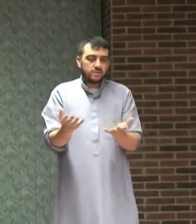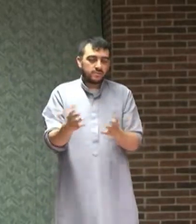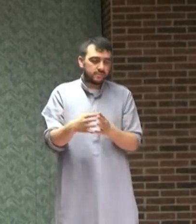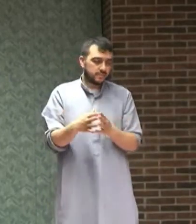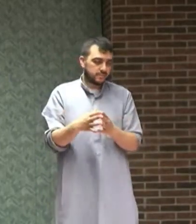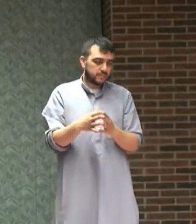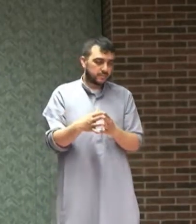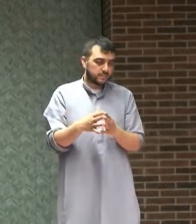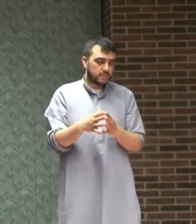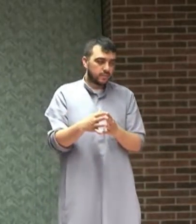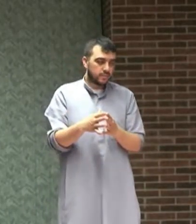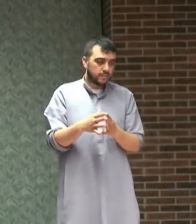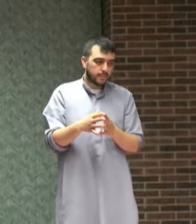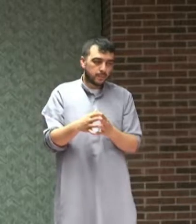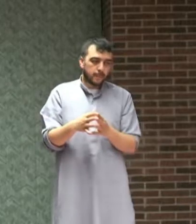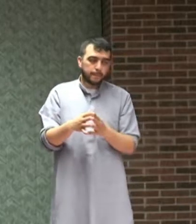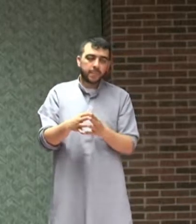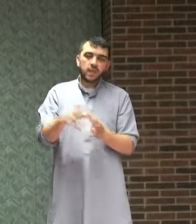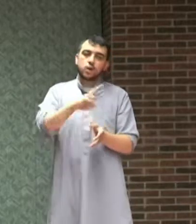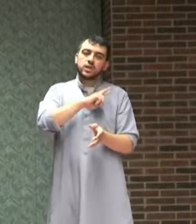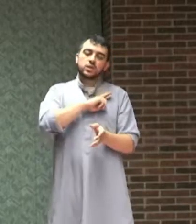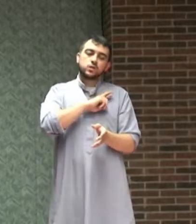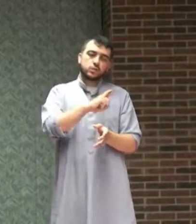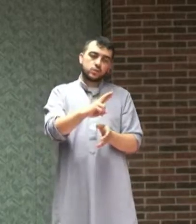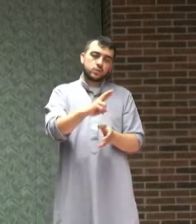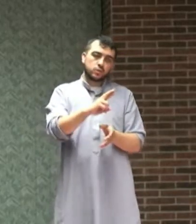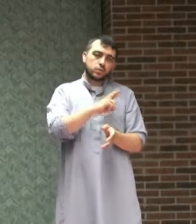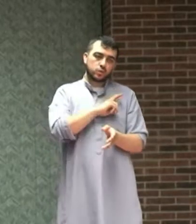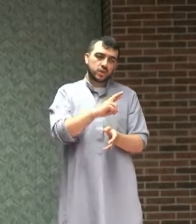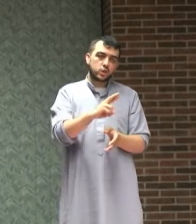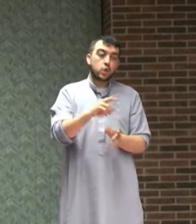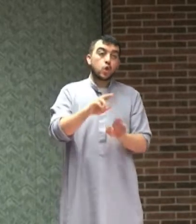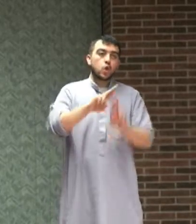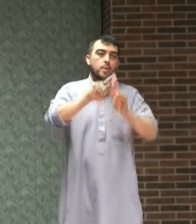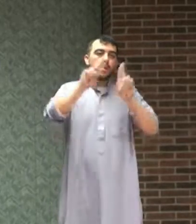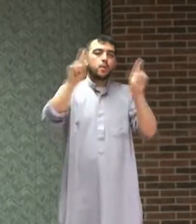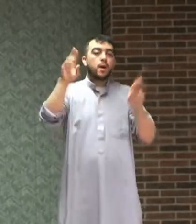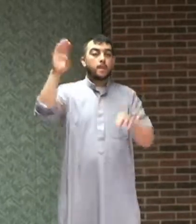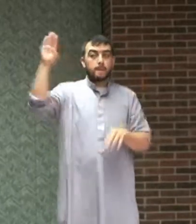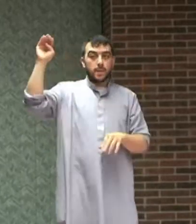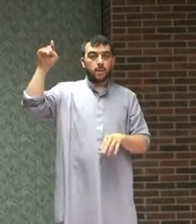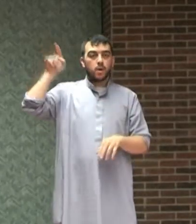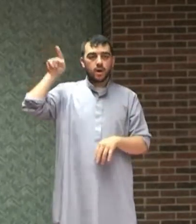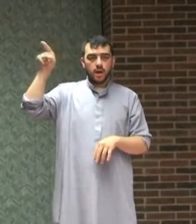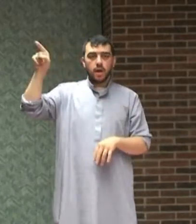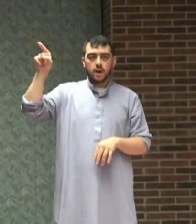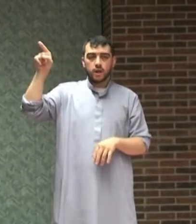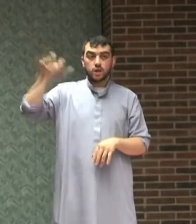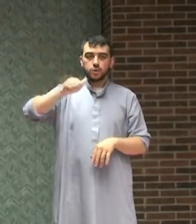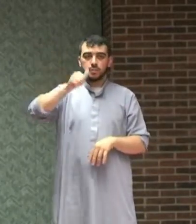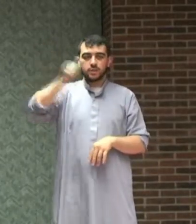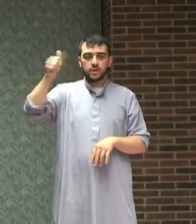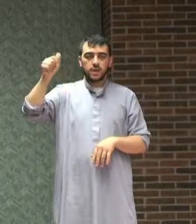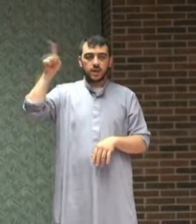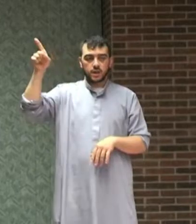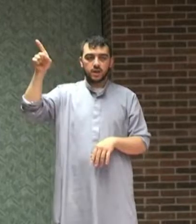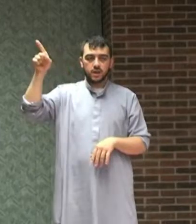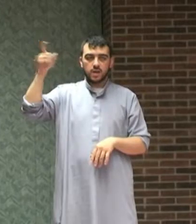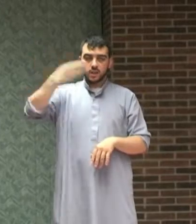que dans la loi de l'islam, la mère a une